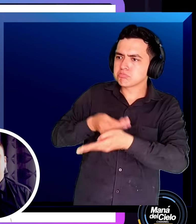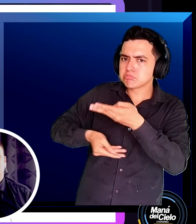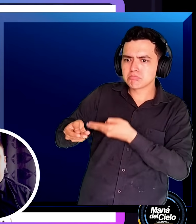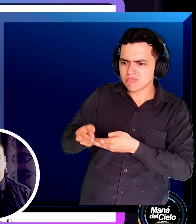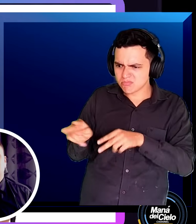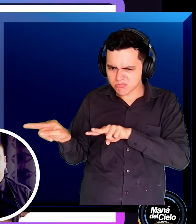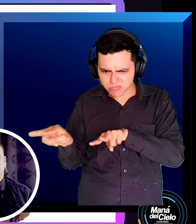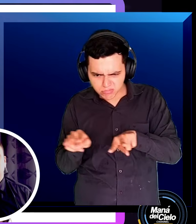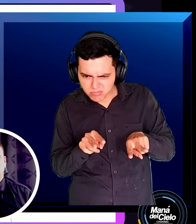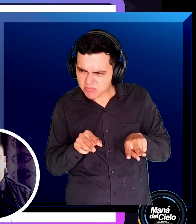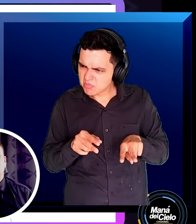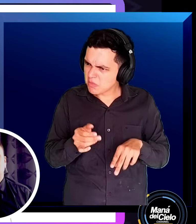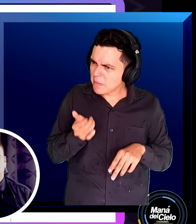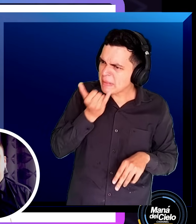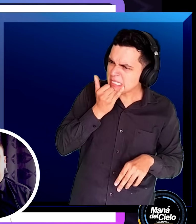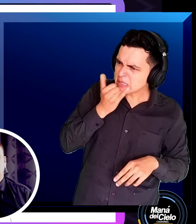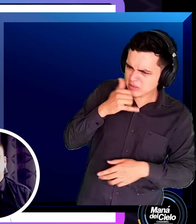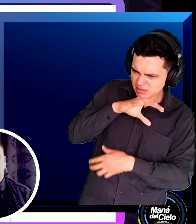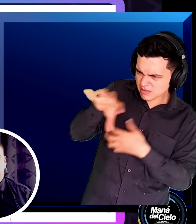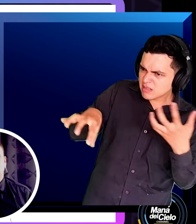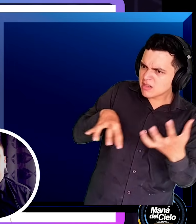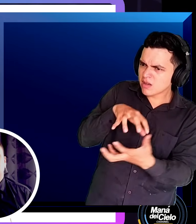que quede una evidencia